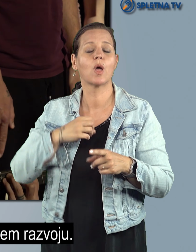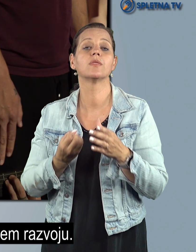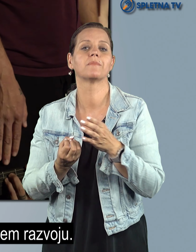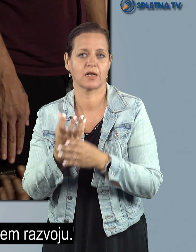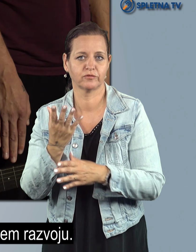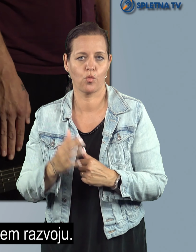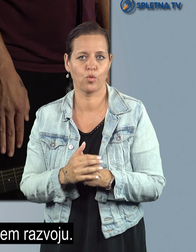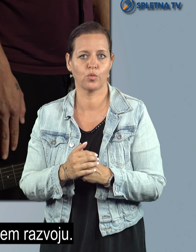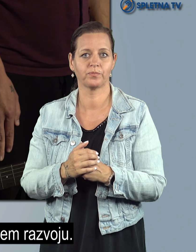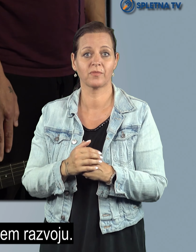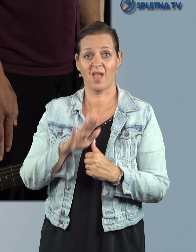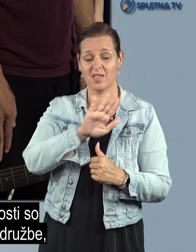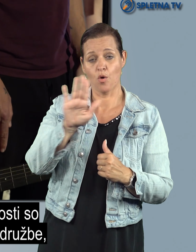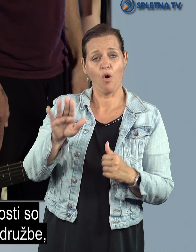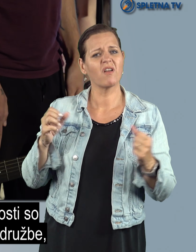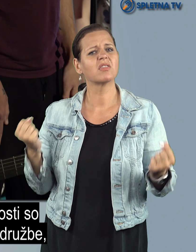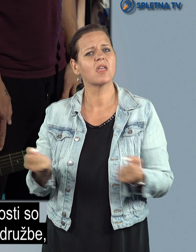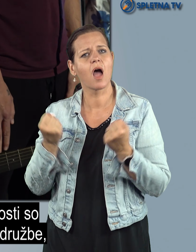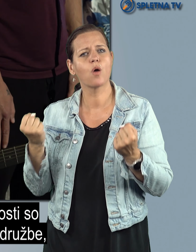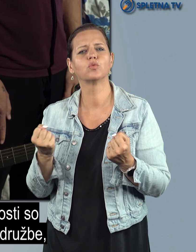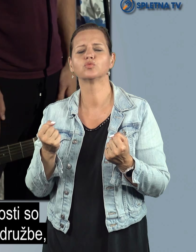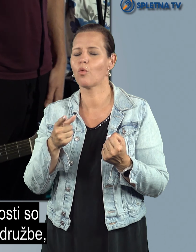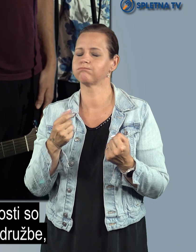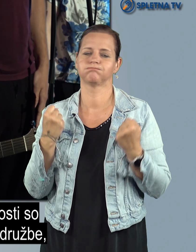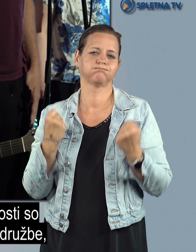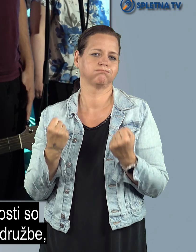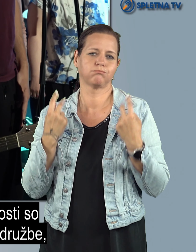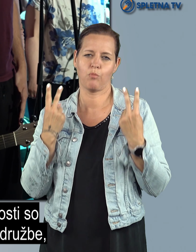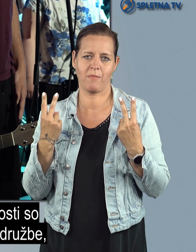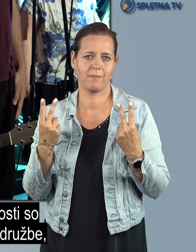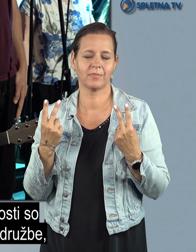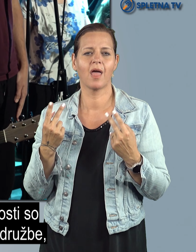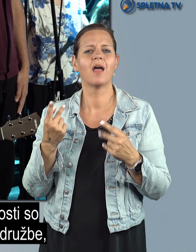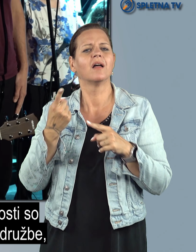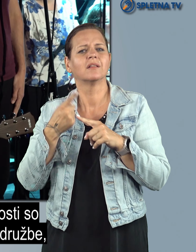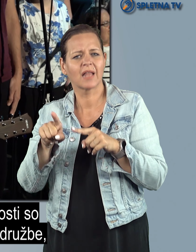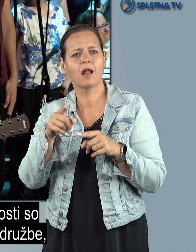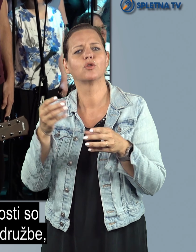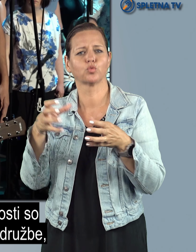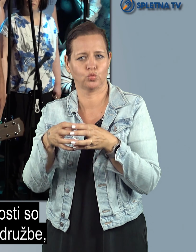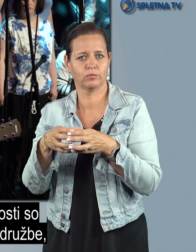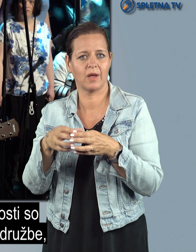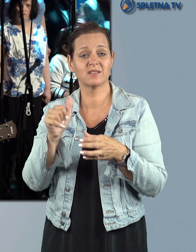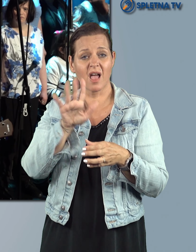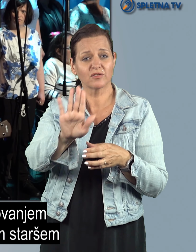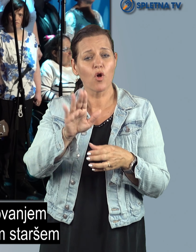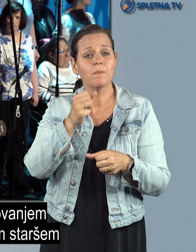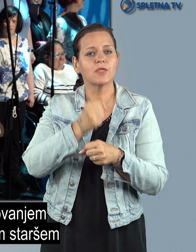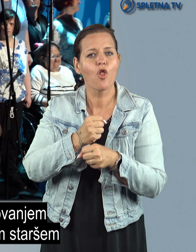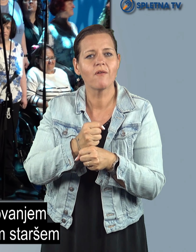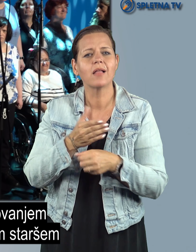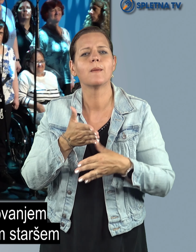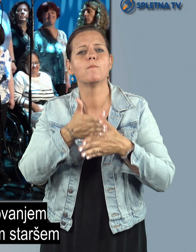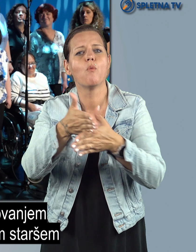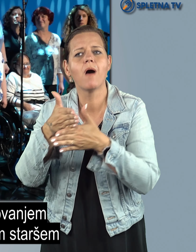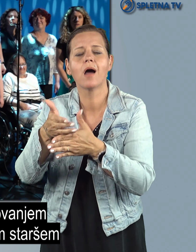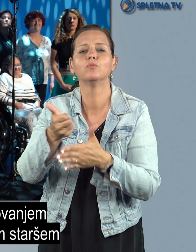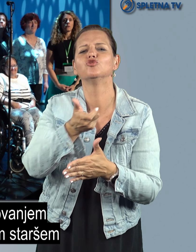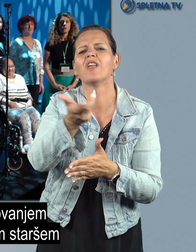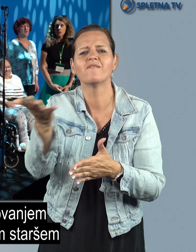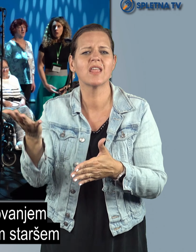duševnem razvoju. Njihove dejavnosti so nepogrešljiv del družbe, saj svojim delovanjem pomagajo